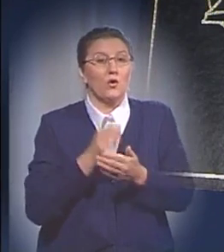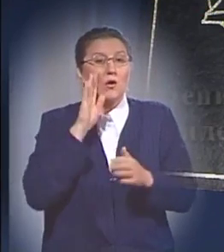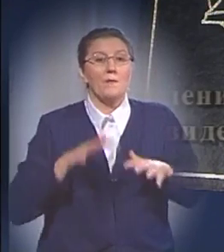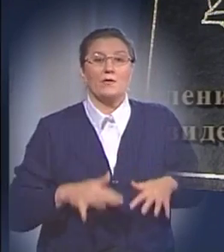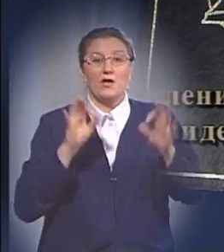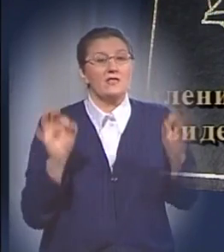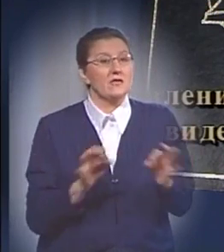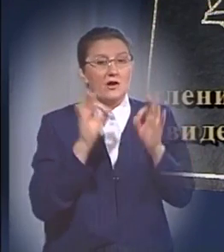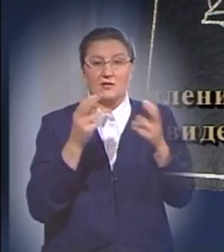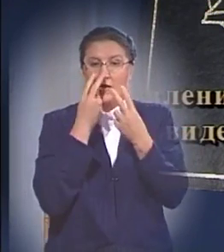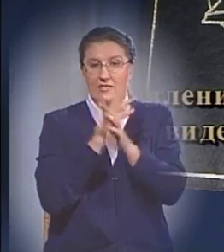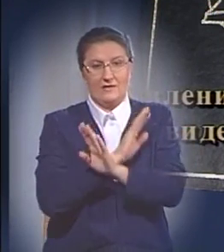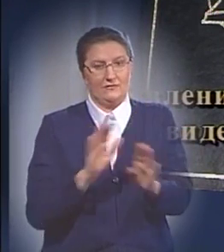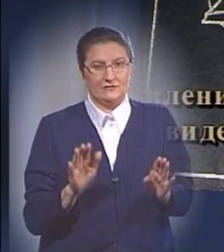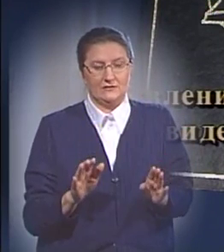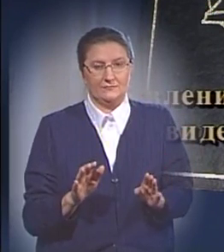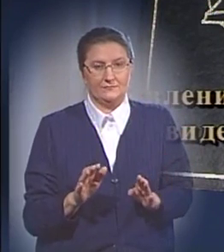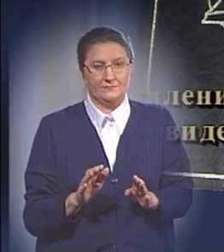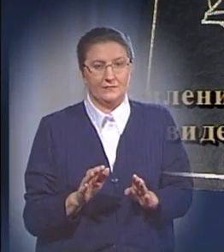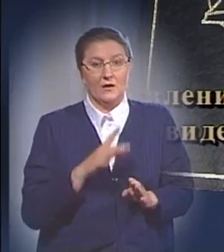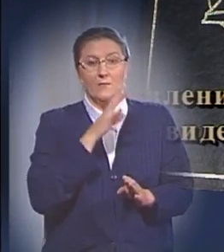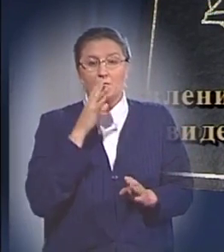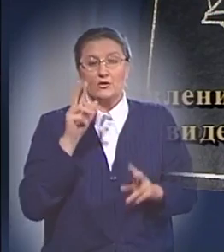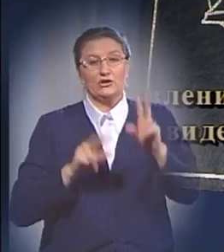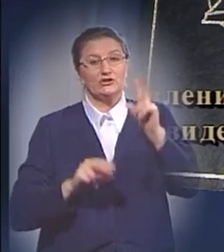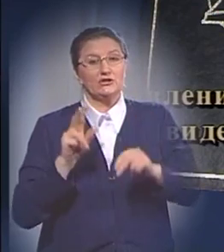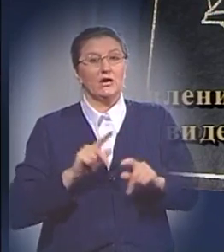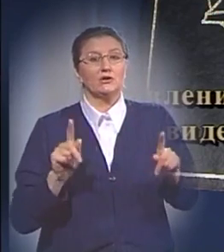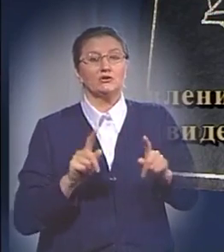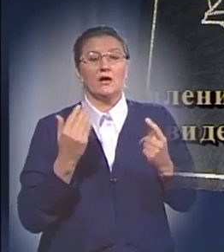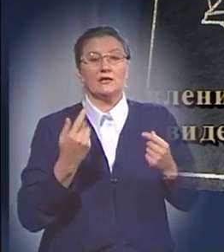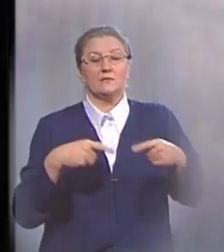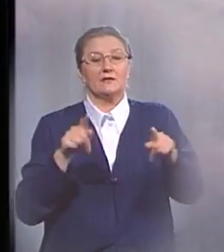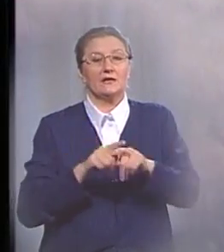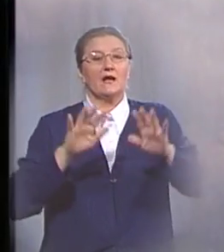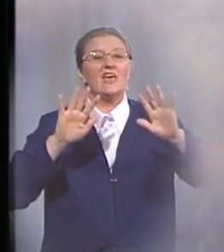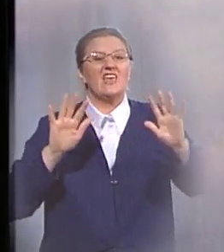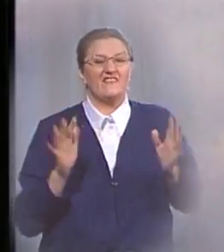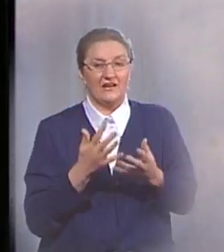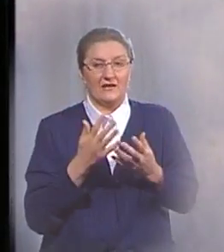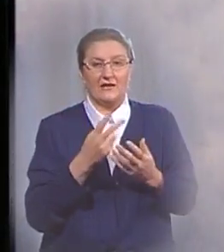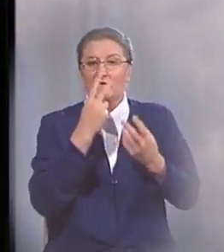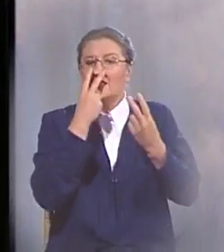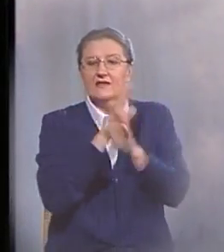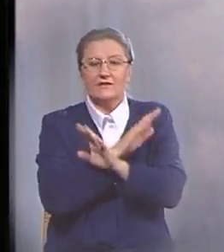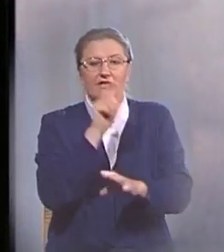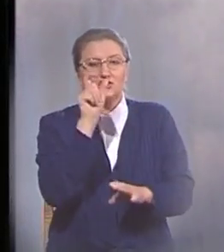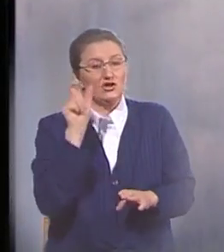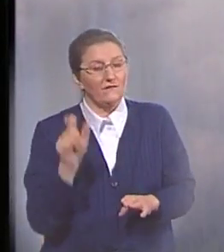никогда не видели. Многие считают, что одним из таких явлений, невиданных еще человеком, был